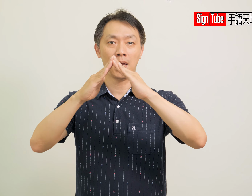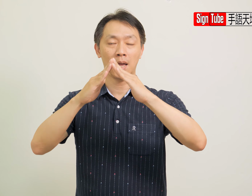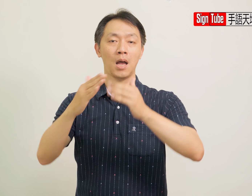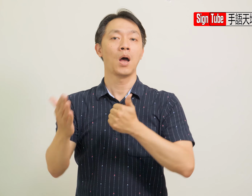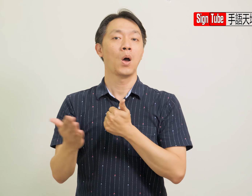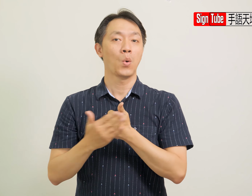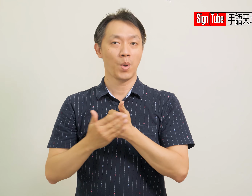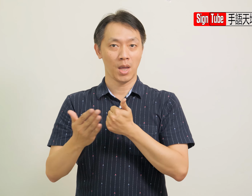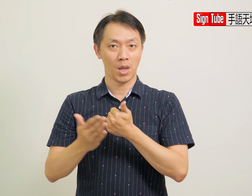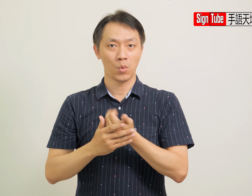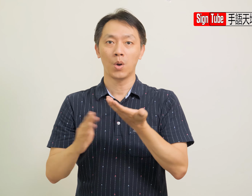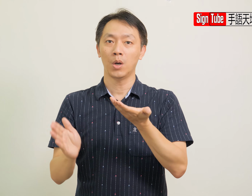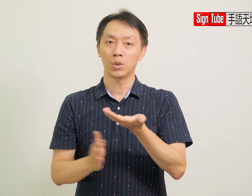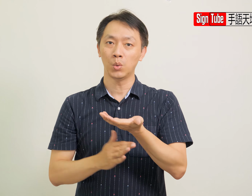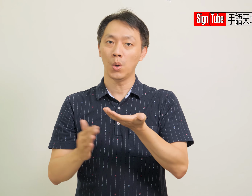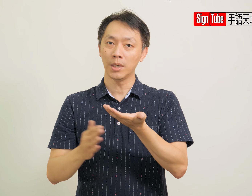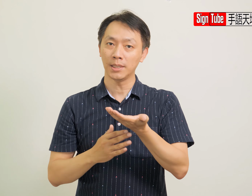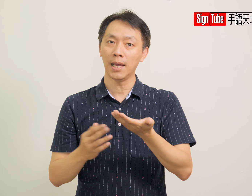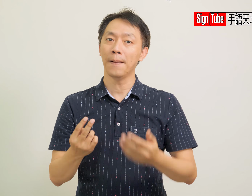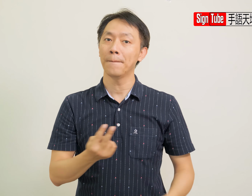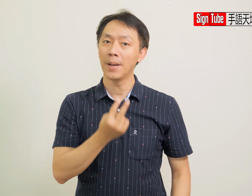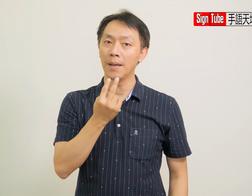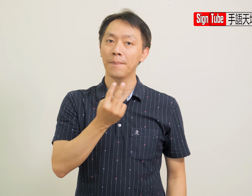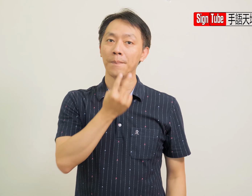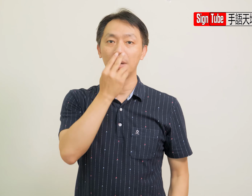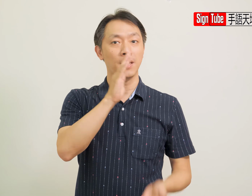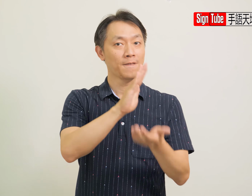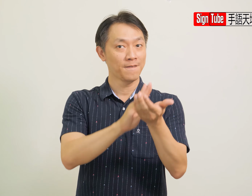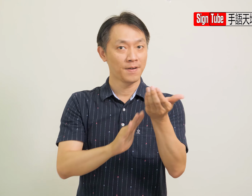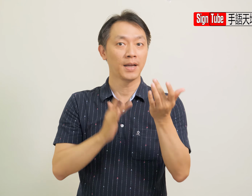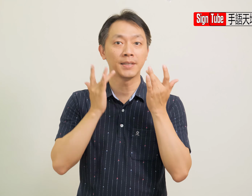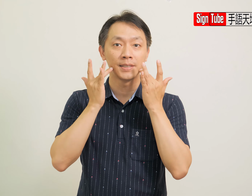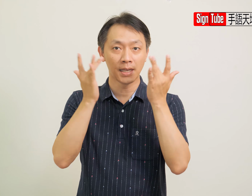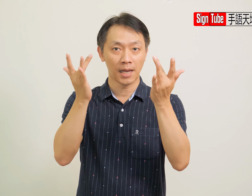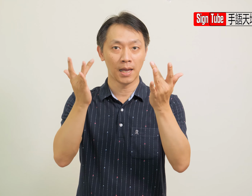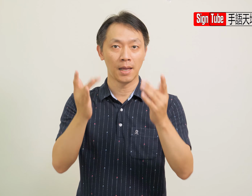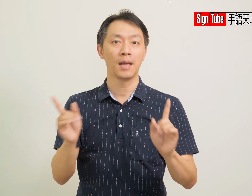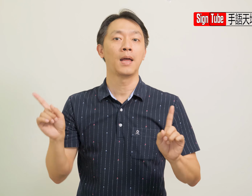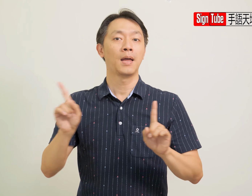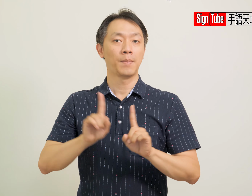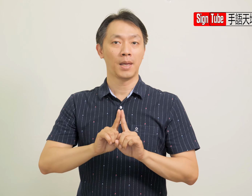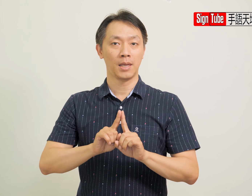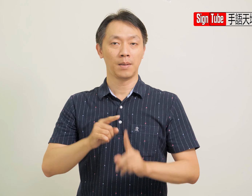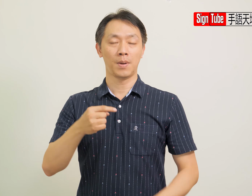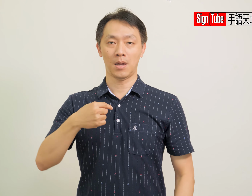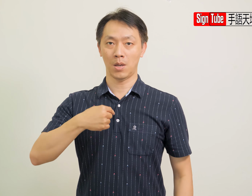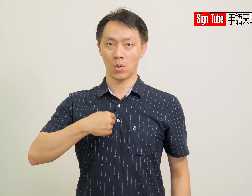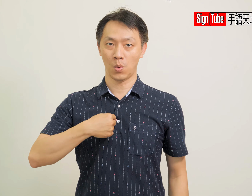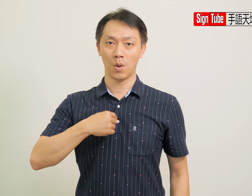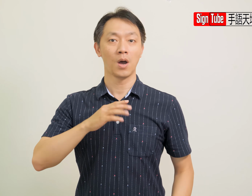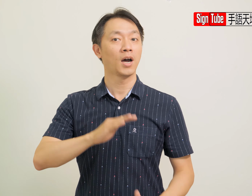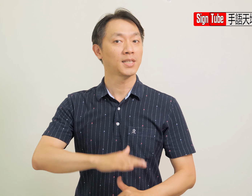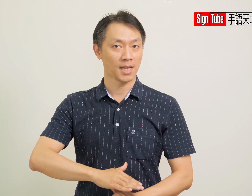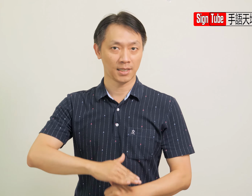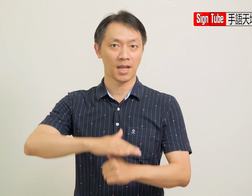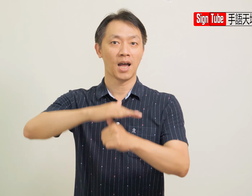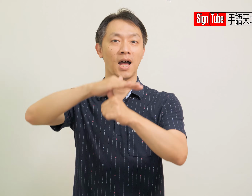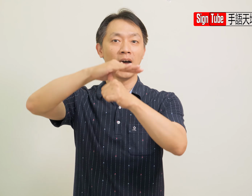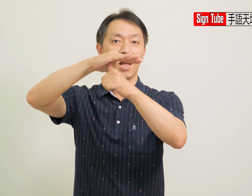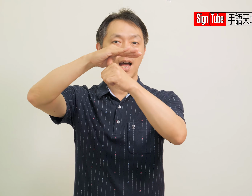家，为我做香喷喷饭菜，陪伴我长